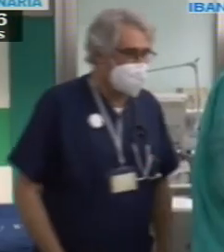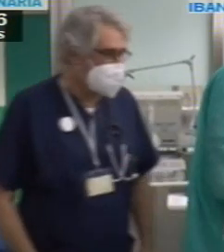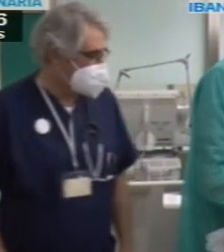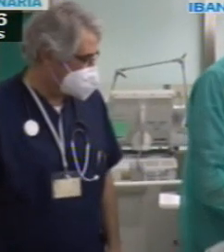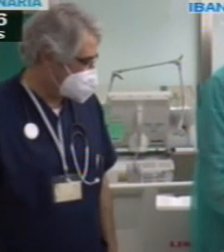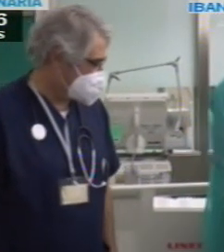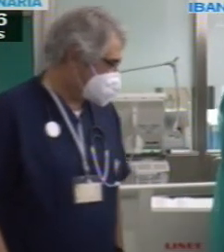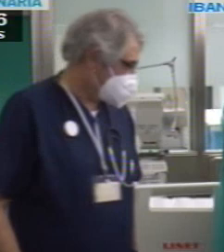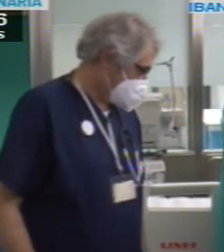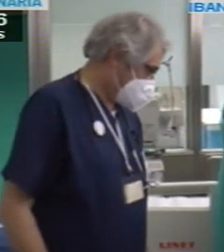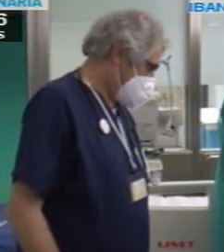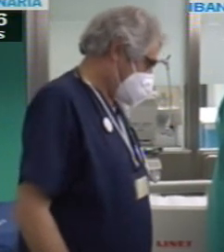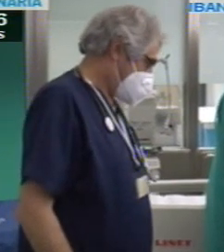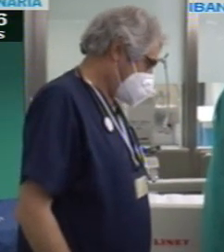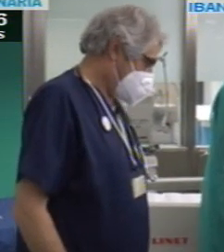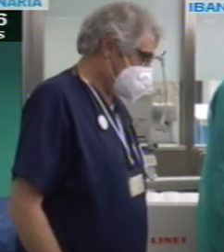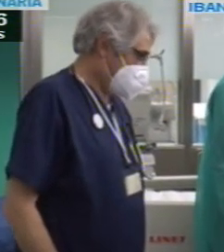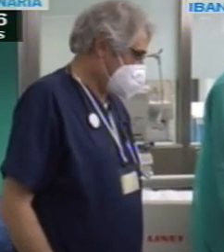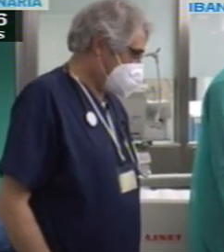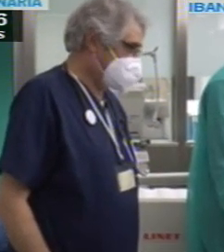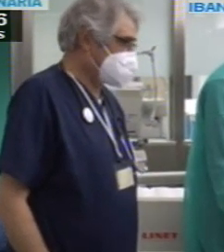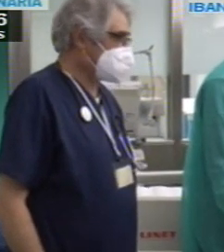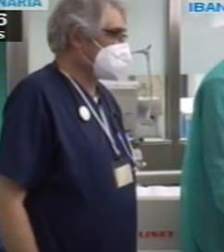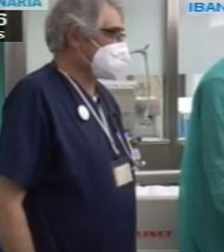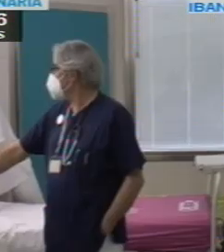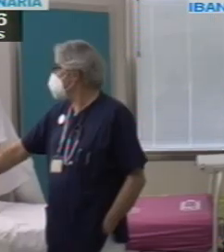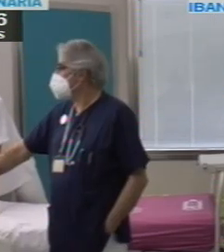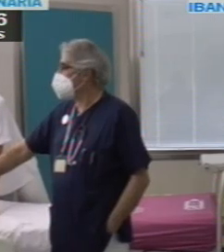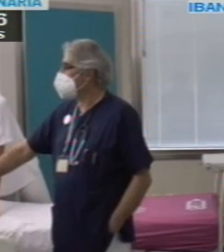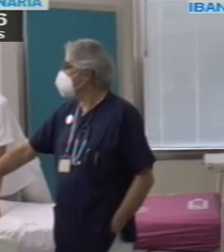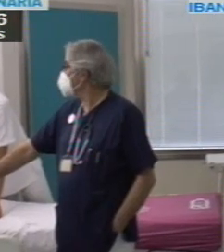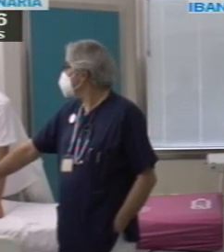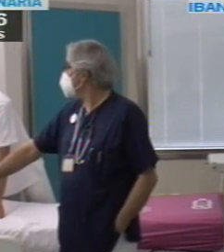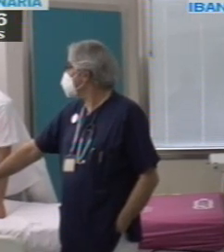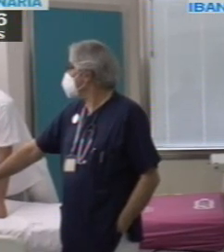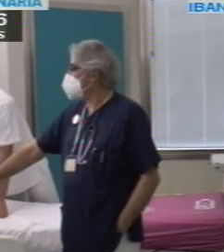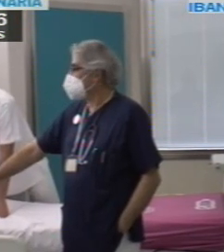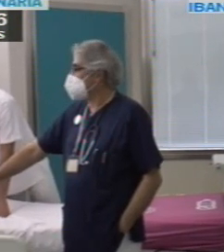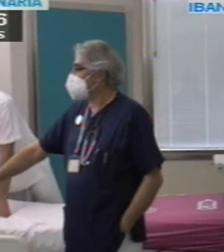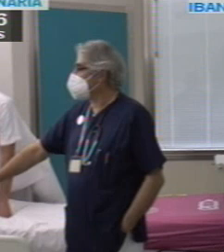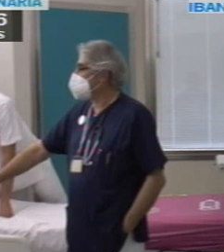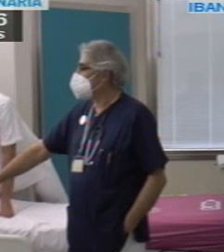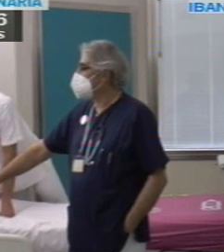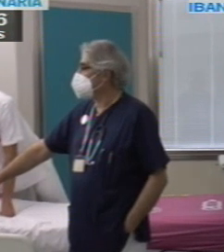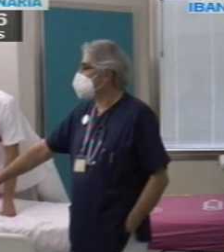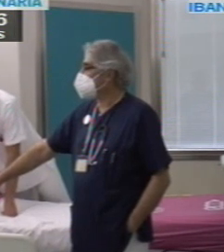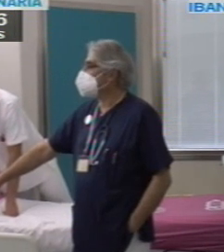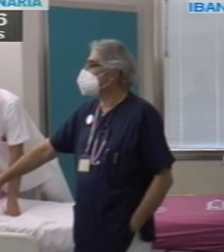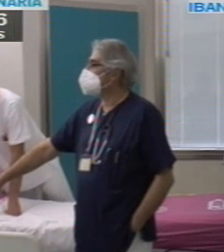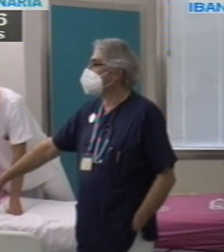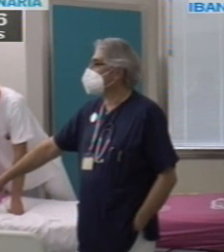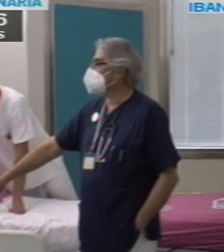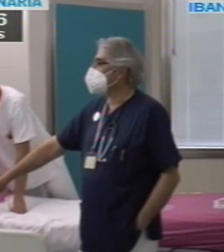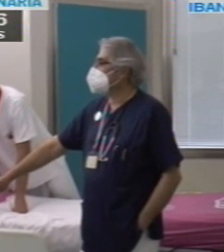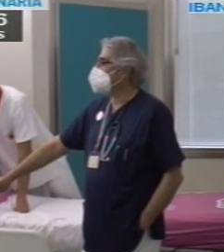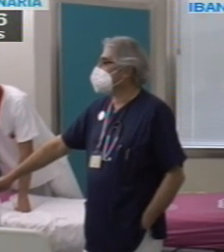picco. Non basta però puntare solo sulla riapertura, ma da un punto di vista medico bisogna sottolineare quali sono i comportamenti da adottare perché